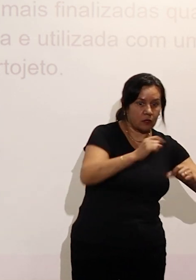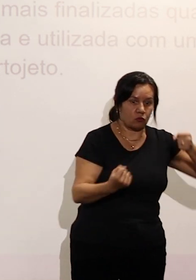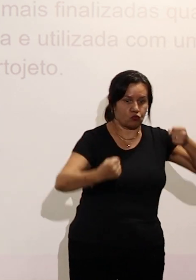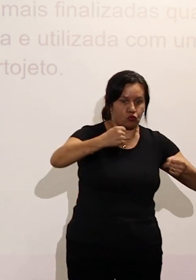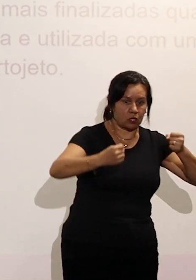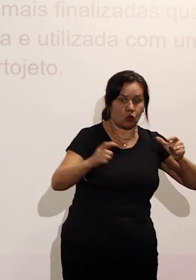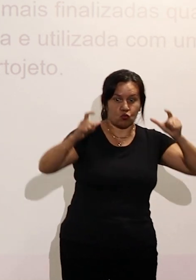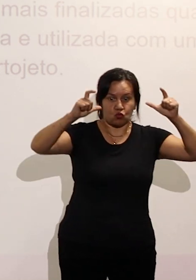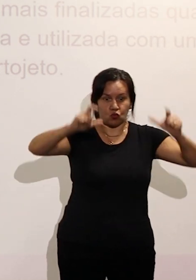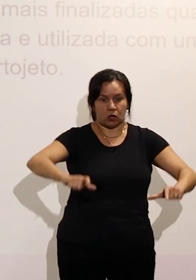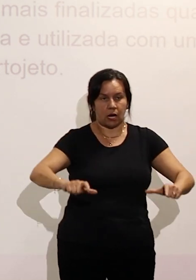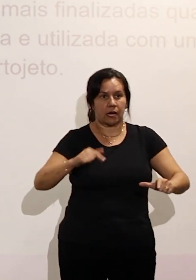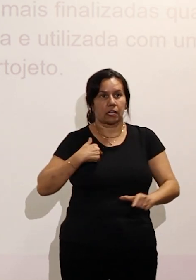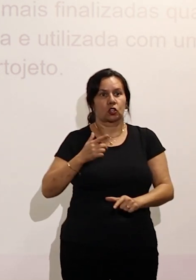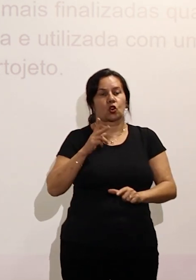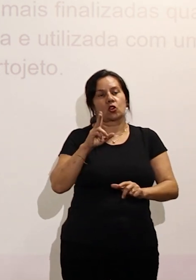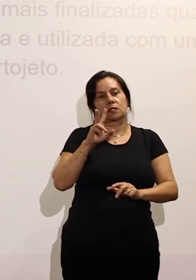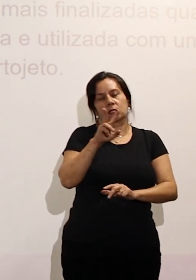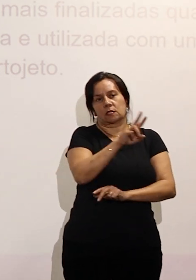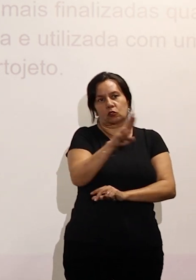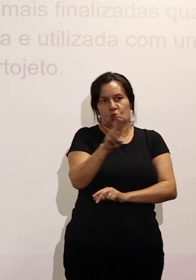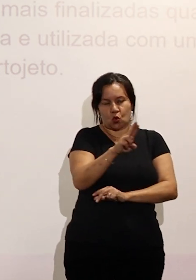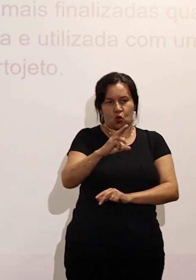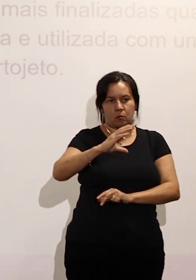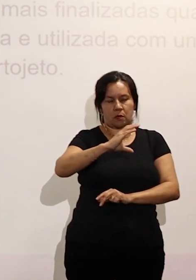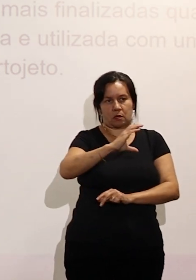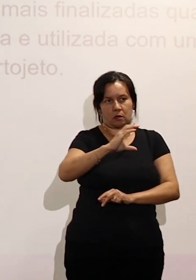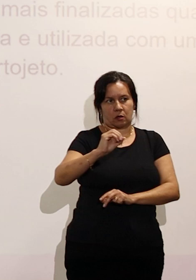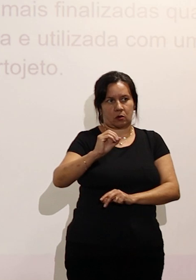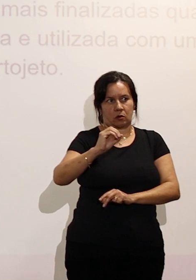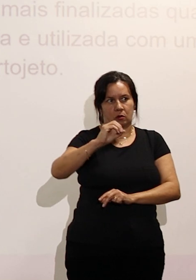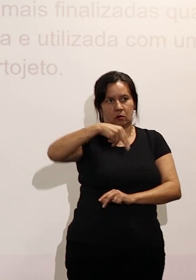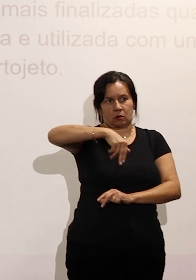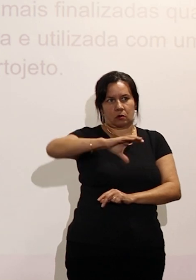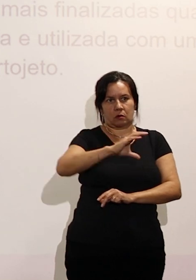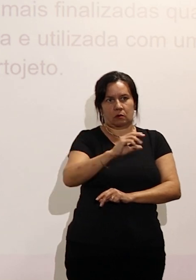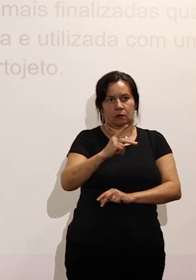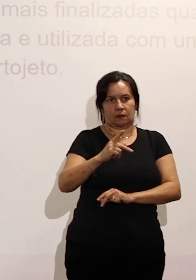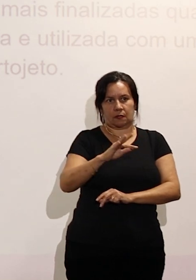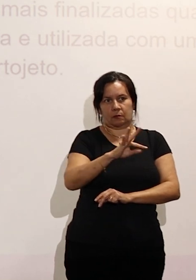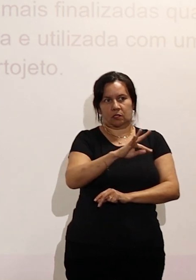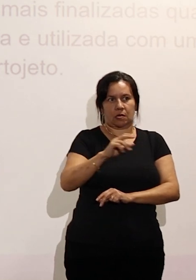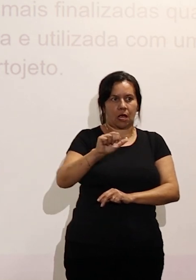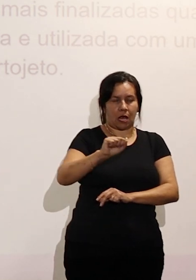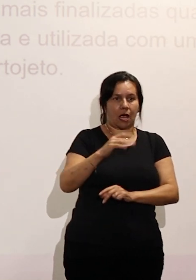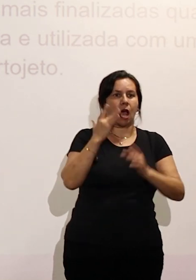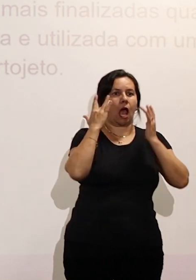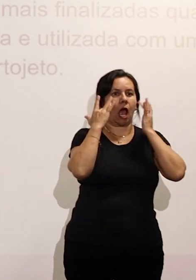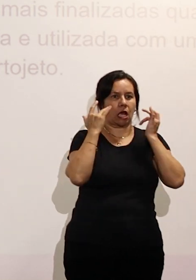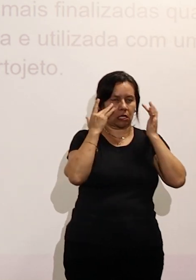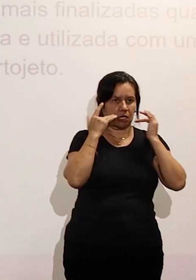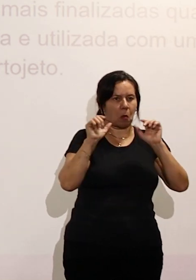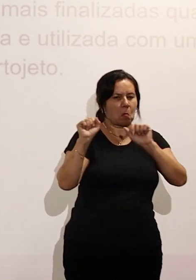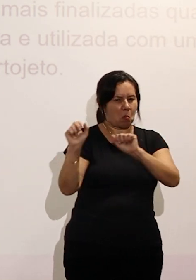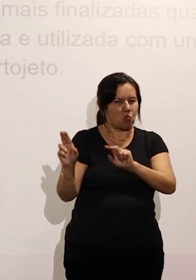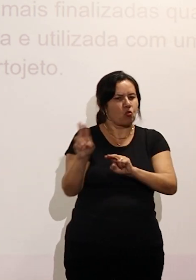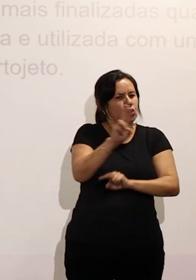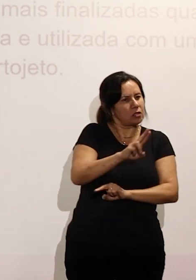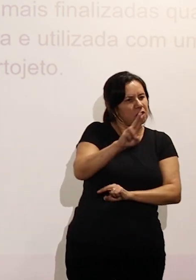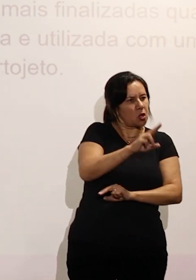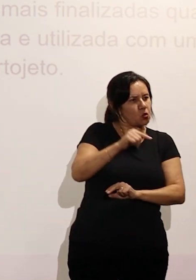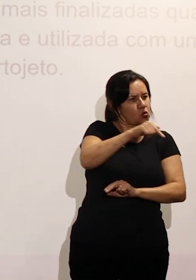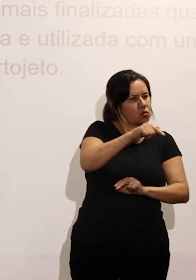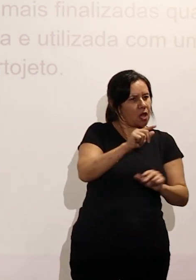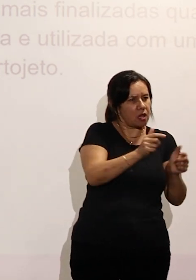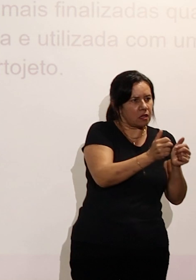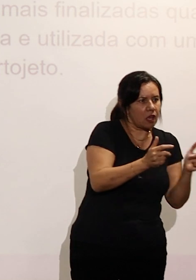cada cenário, é o que a gente chama de concept art. Isso significa que essa arte vai ser usada no jogo? Talvez. Pode ser. Por exemplo,